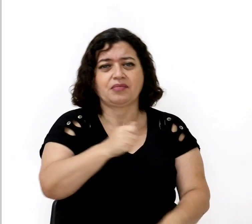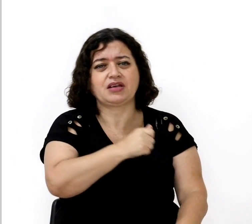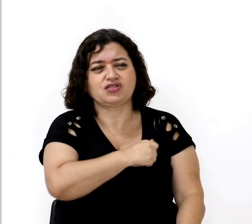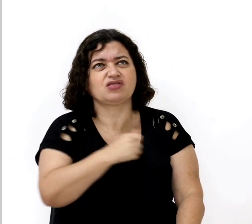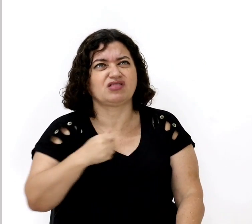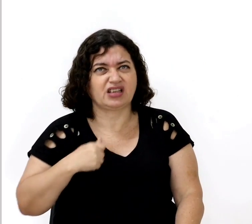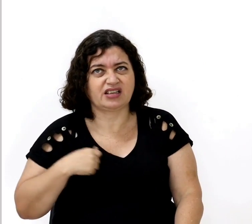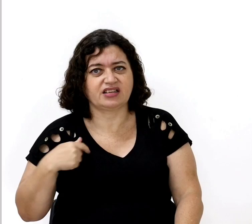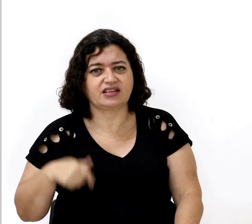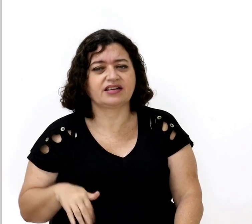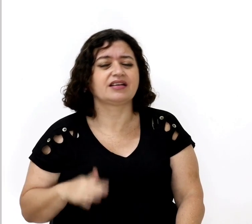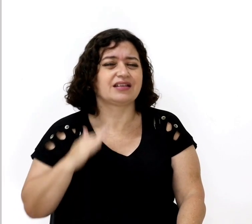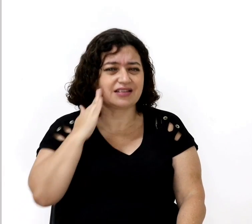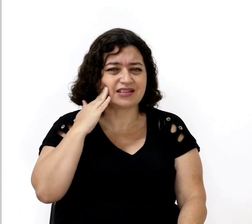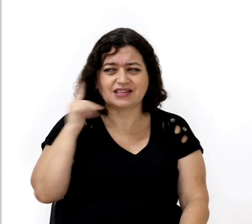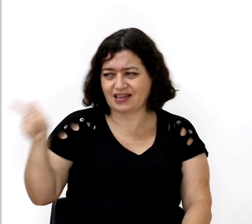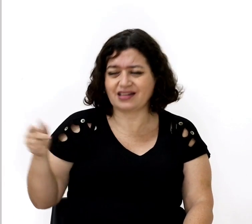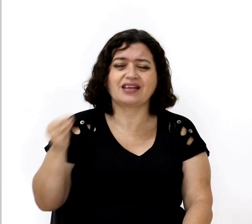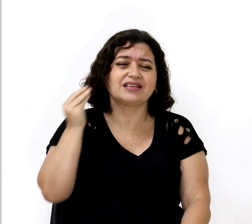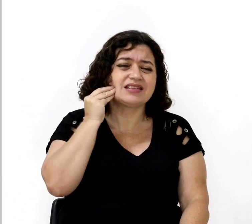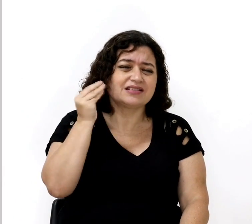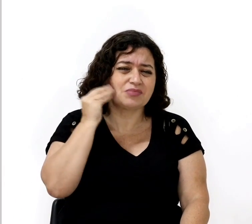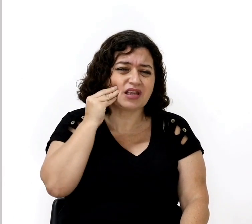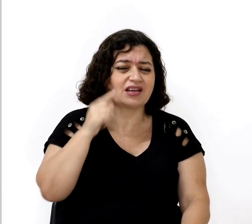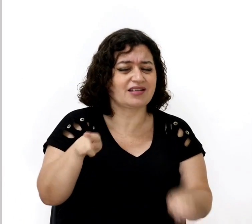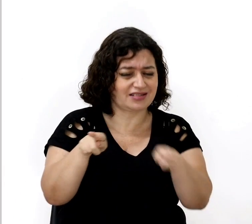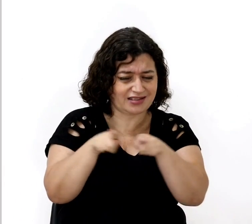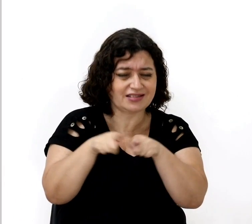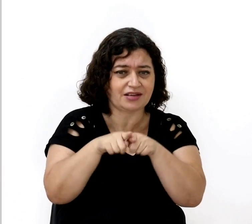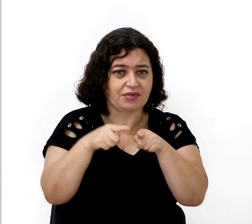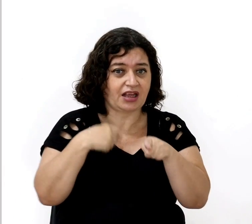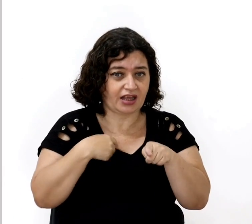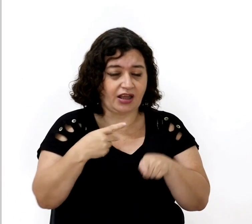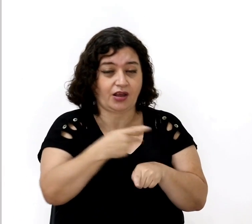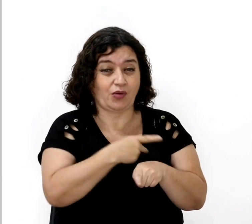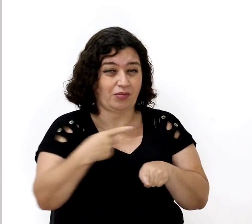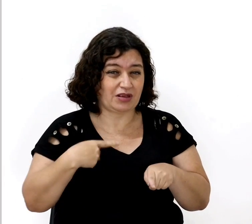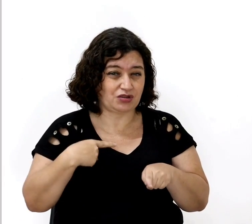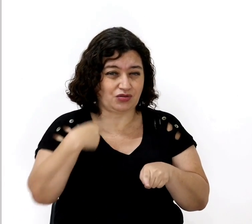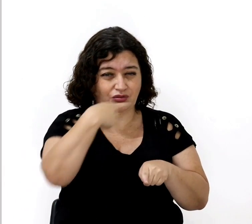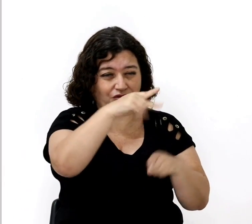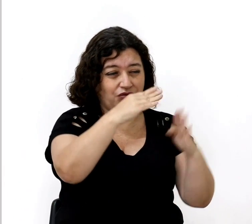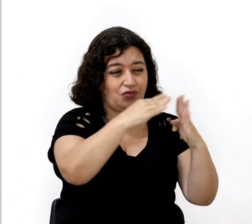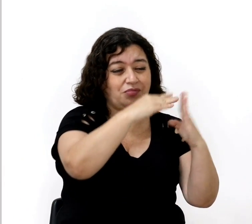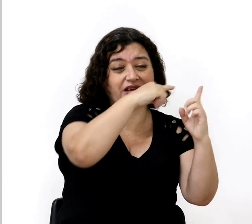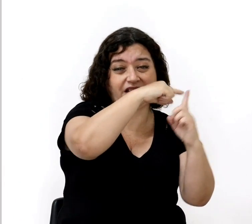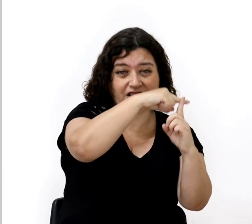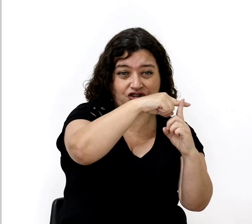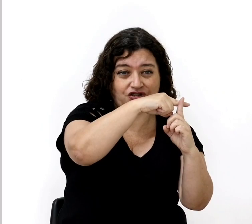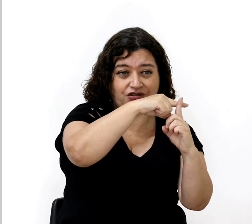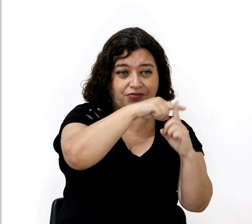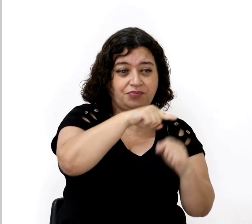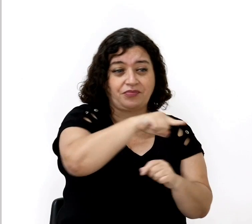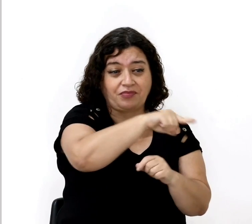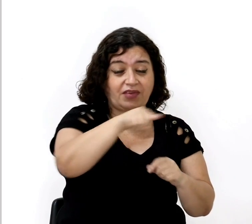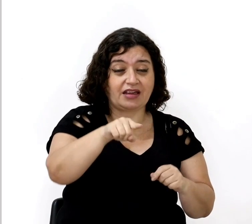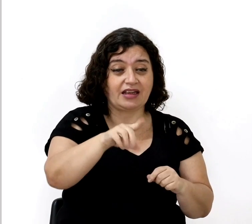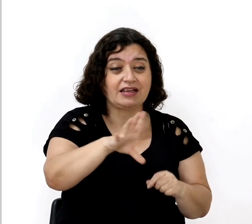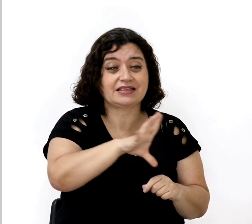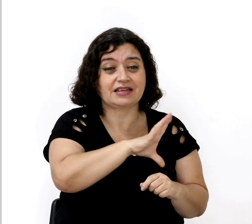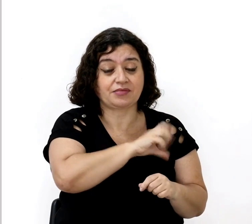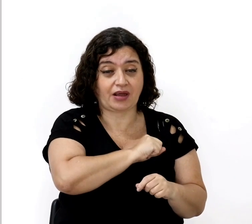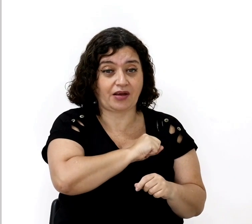ter aí algumas experiências também nesse sentido. Eu fui pastor numa igreja e eles gostavam